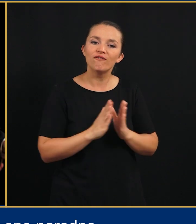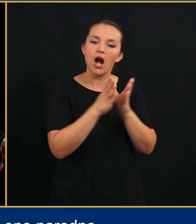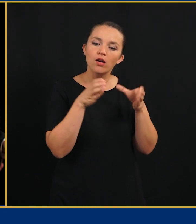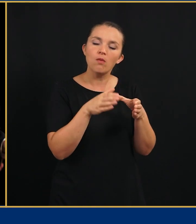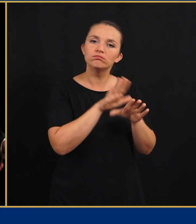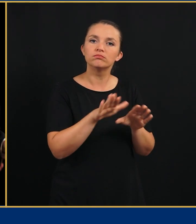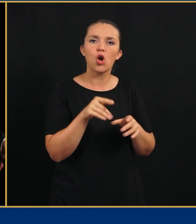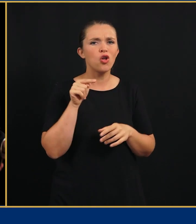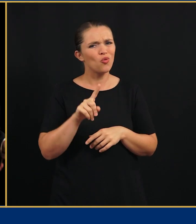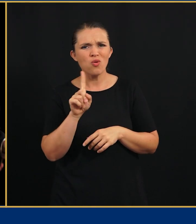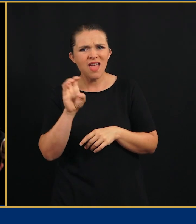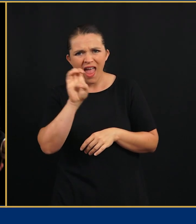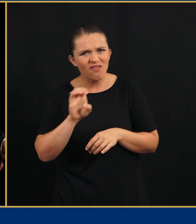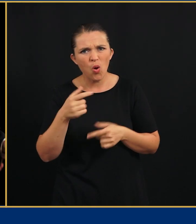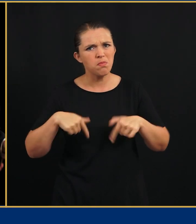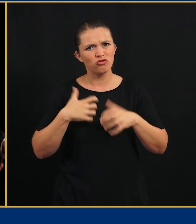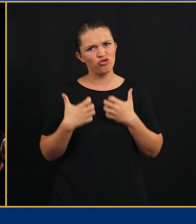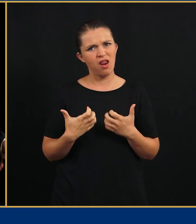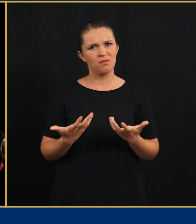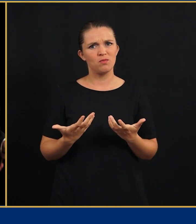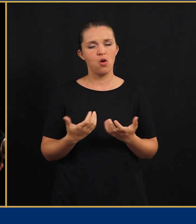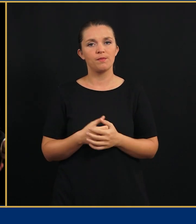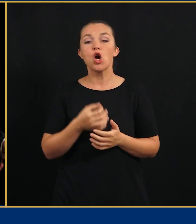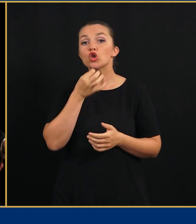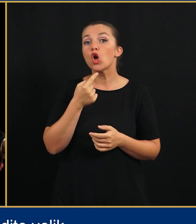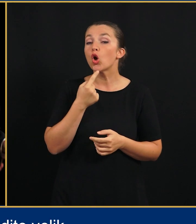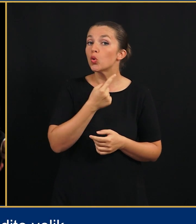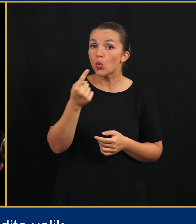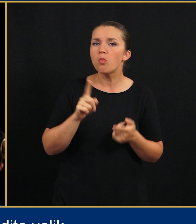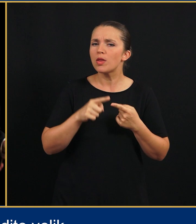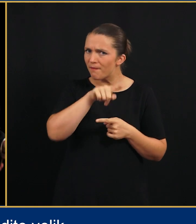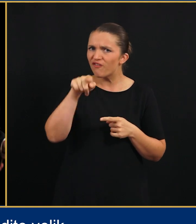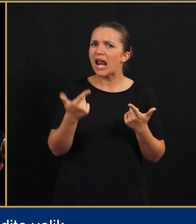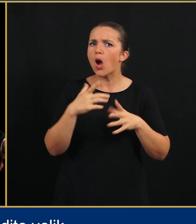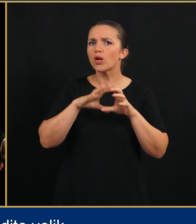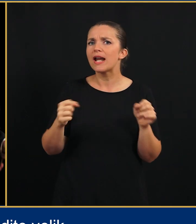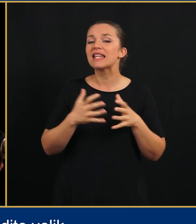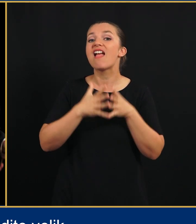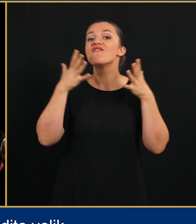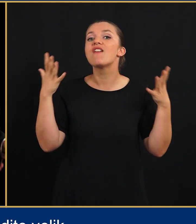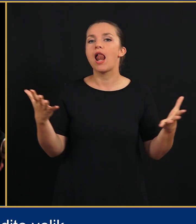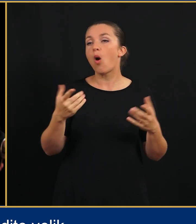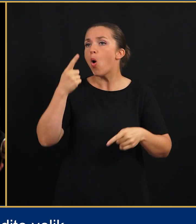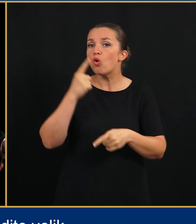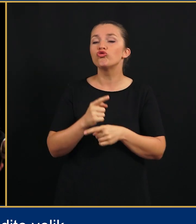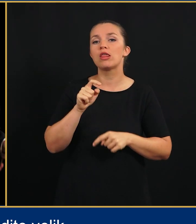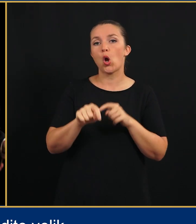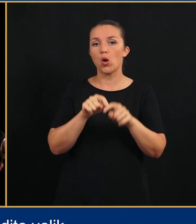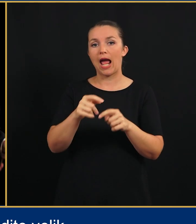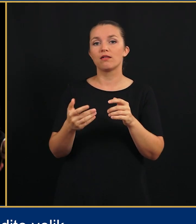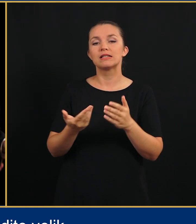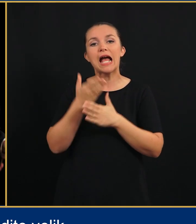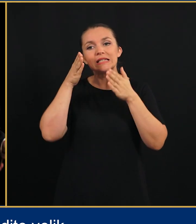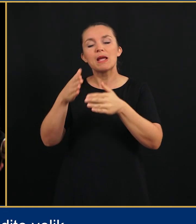veroizpoved. To ni Evropa, ki si jo želimo. Če kdo, potem vi lahko naredite velik, celo odločilen korak v